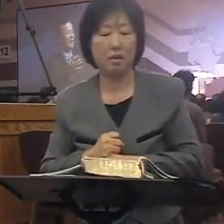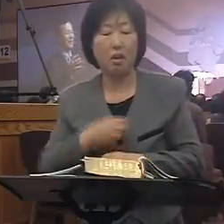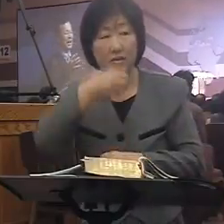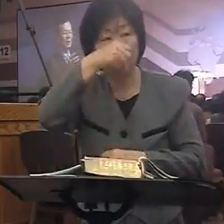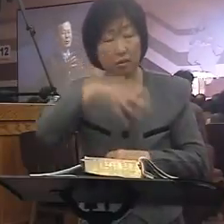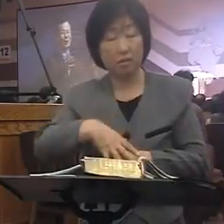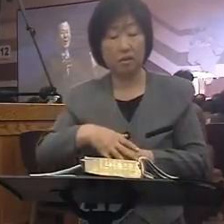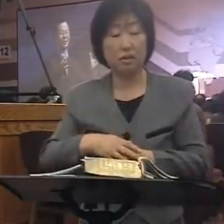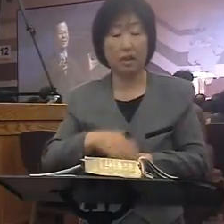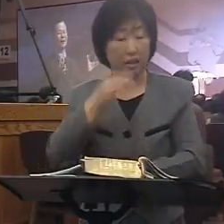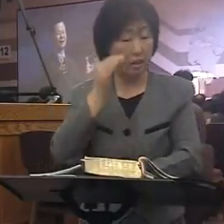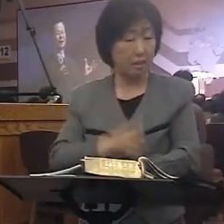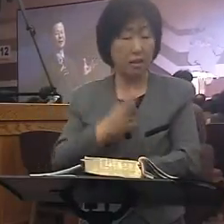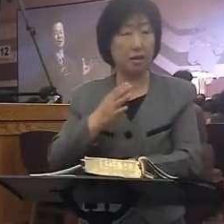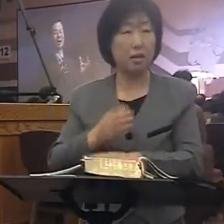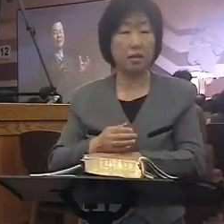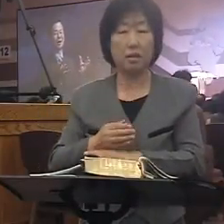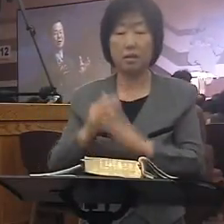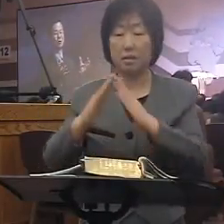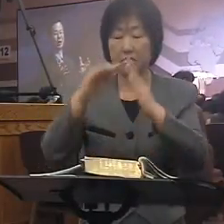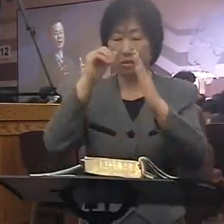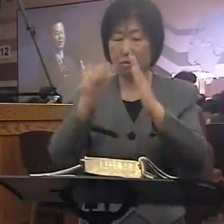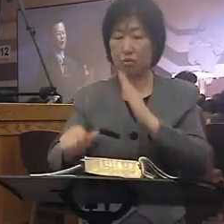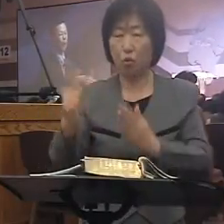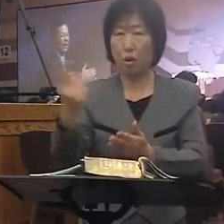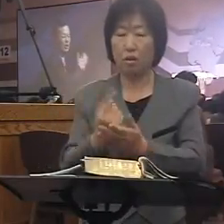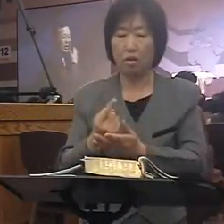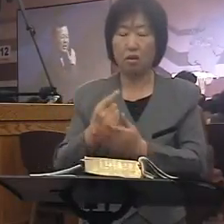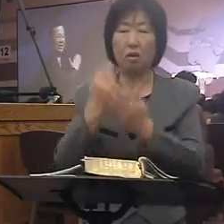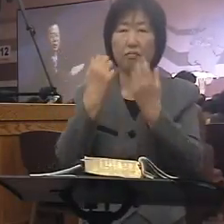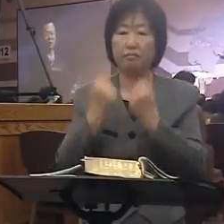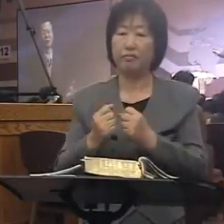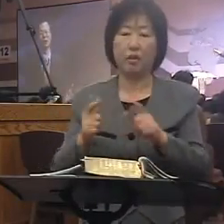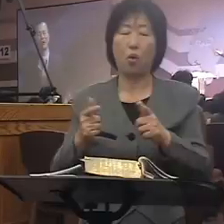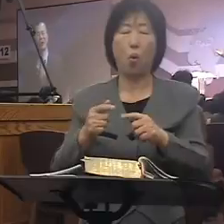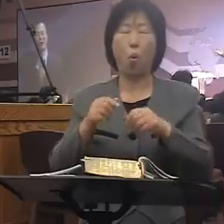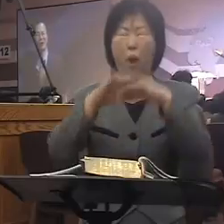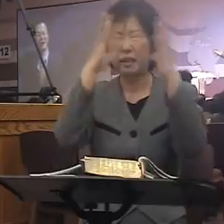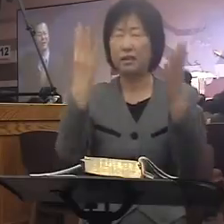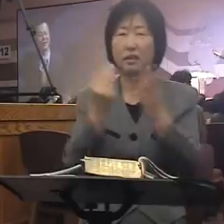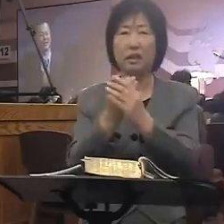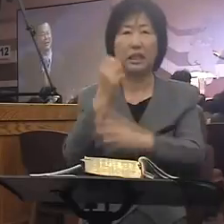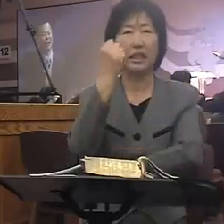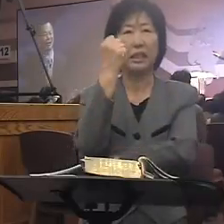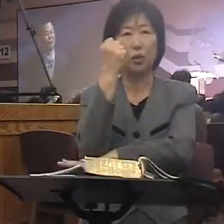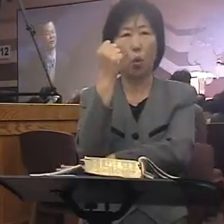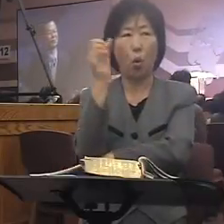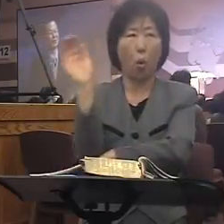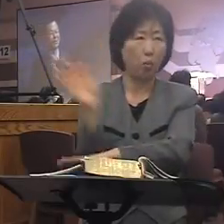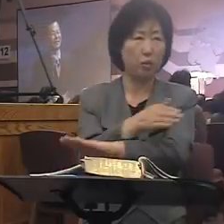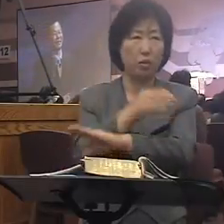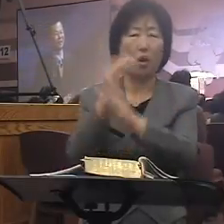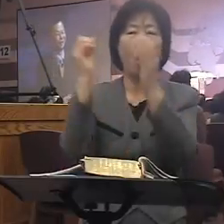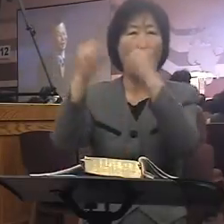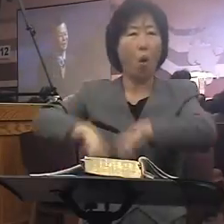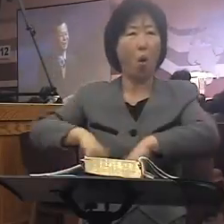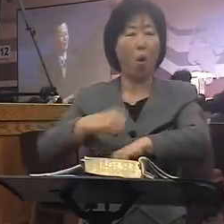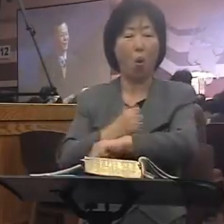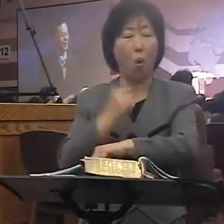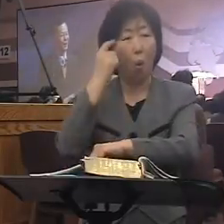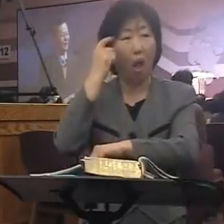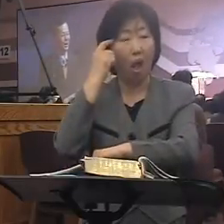그냥 단순하게 집에 들어오셔서 장막하실 줄 알았는데 완전히 기초부터 헐어버리십니다.